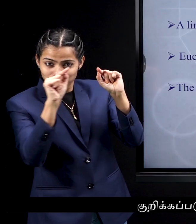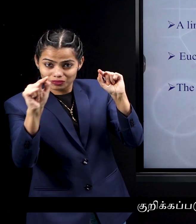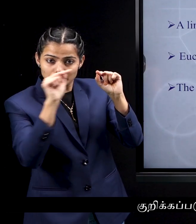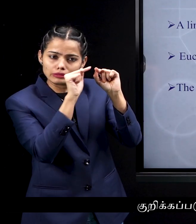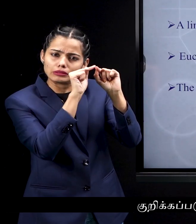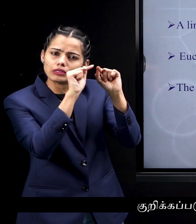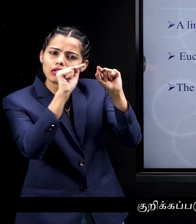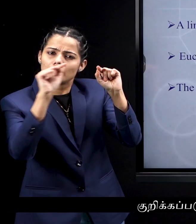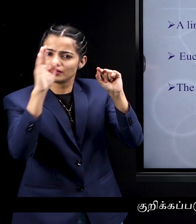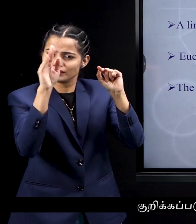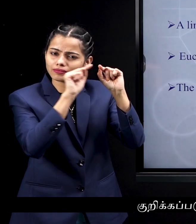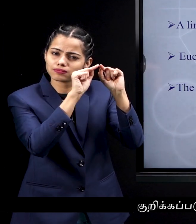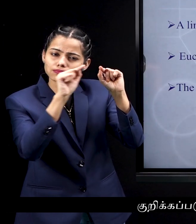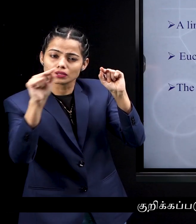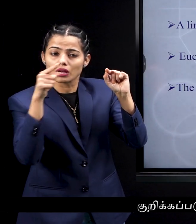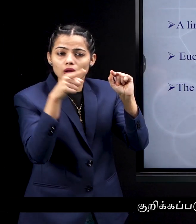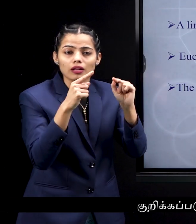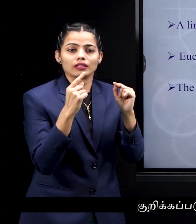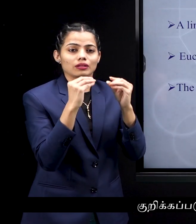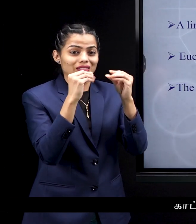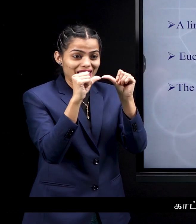நேரியல் சமன்பாட்டால் குறிக்கப்படுகிறது. கீழே